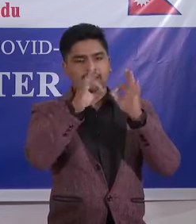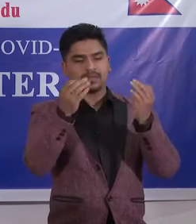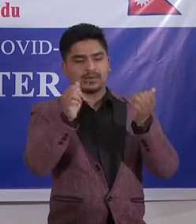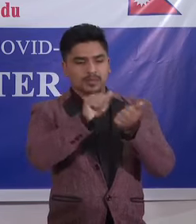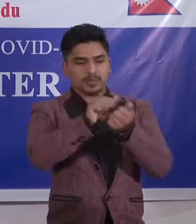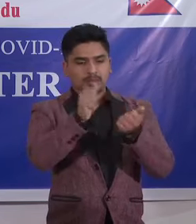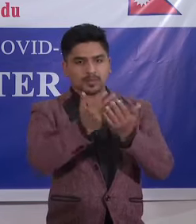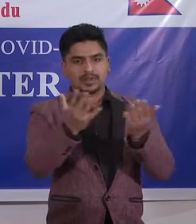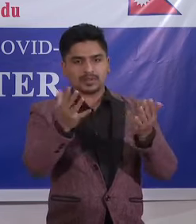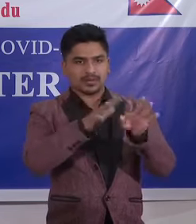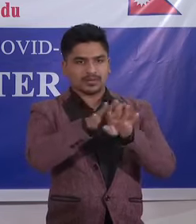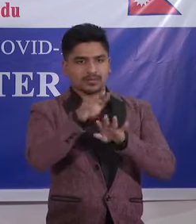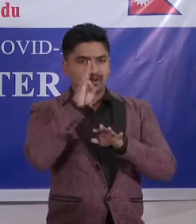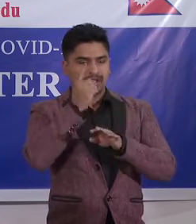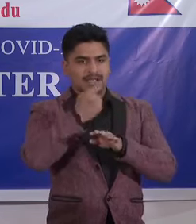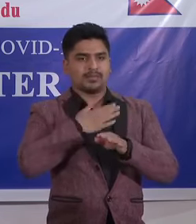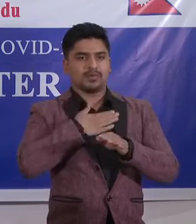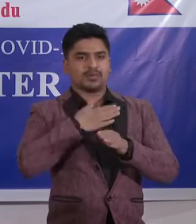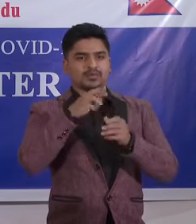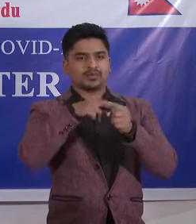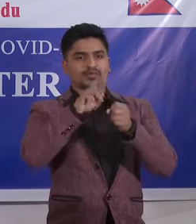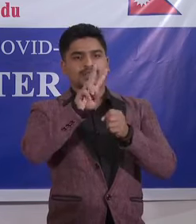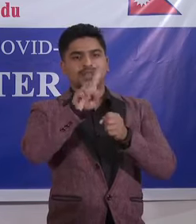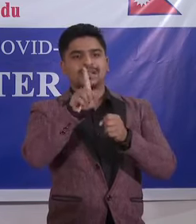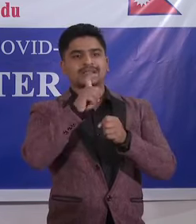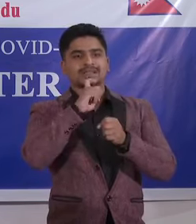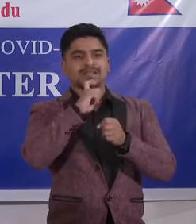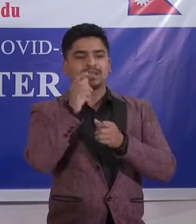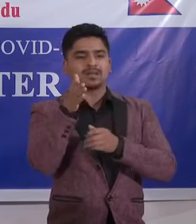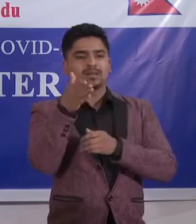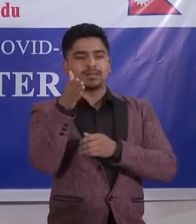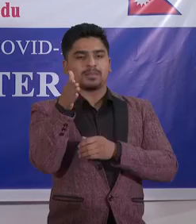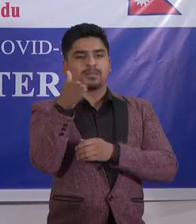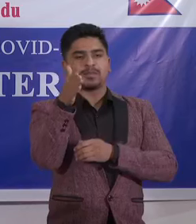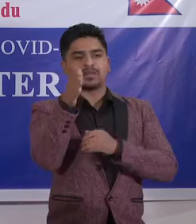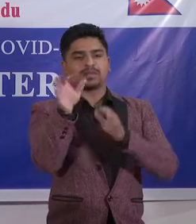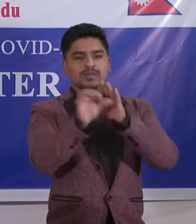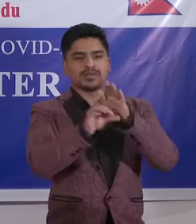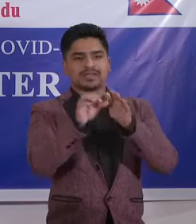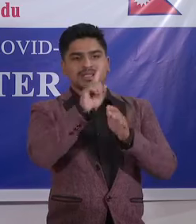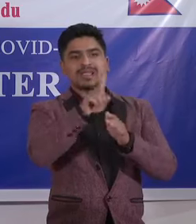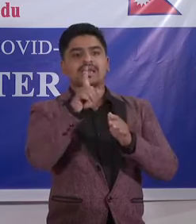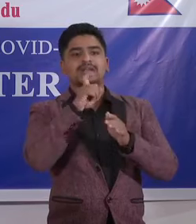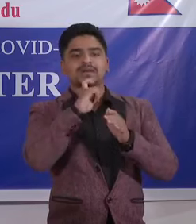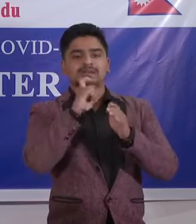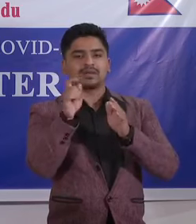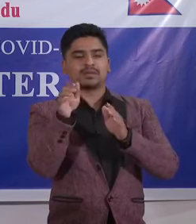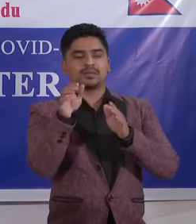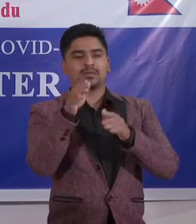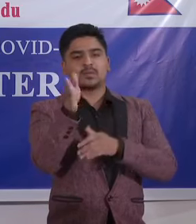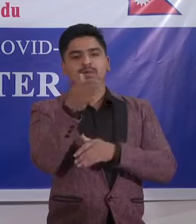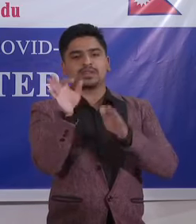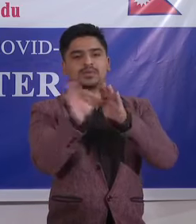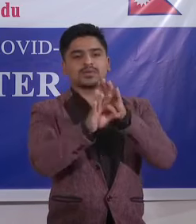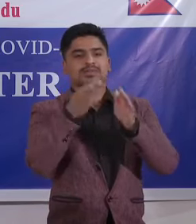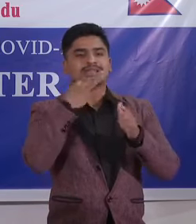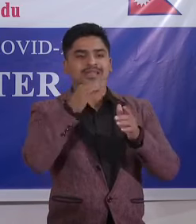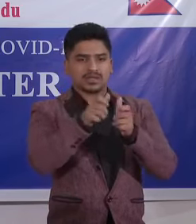पत्रिकामा जुन आमरो यो चोईत्र 21 गते को मंत्रिपर्षत को निने अन्सार